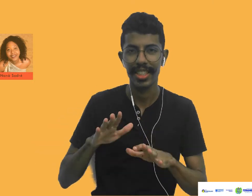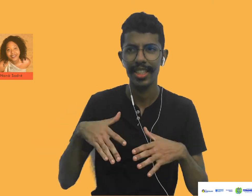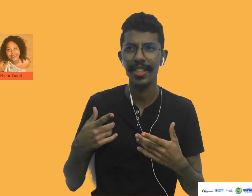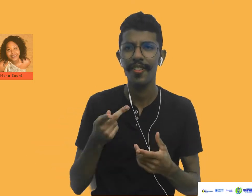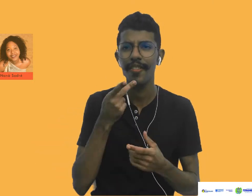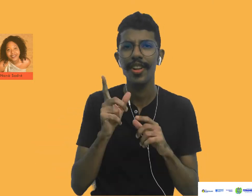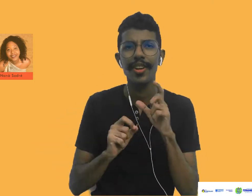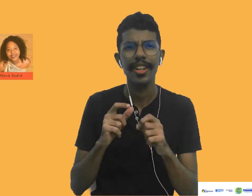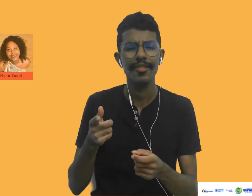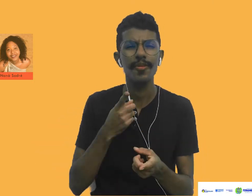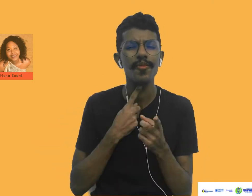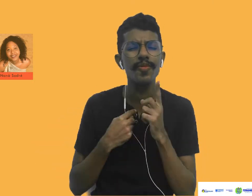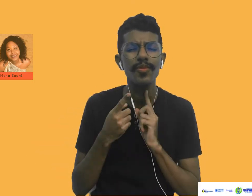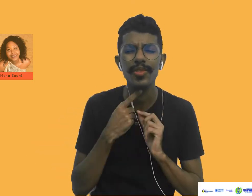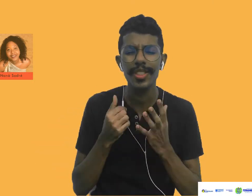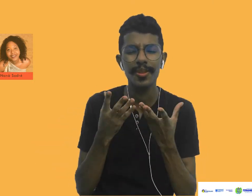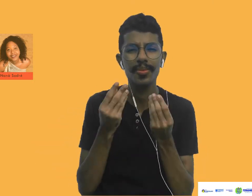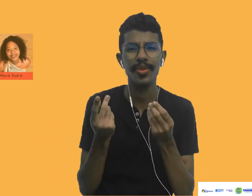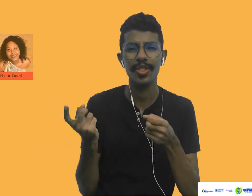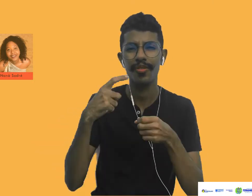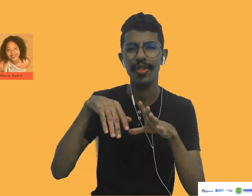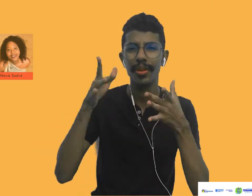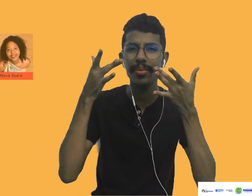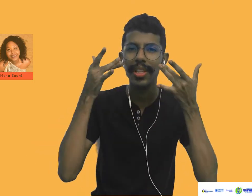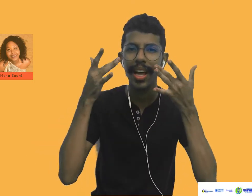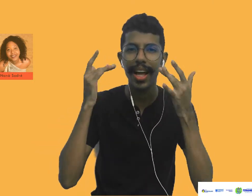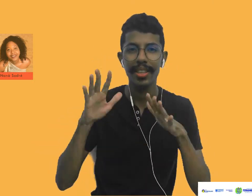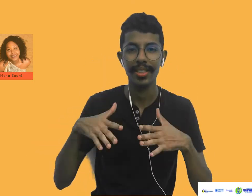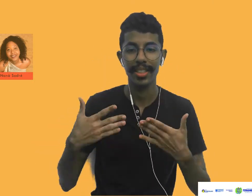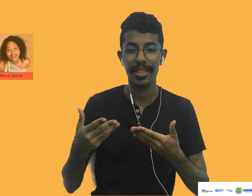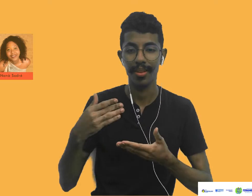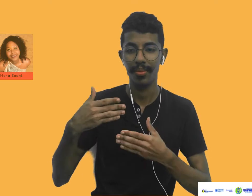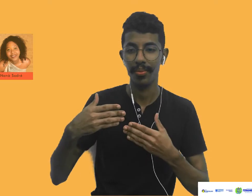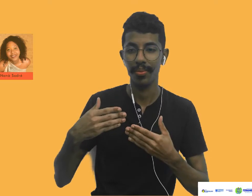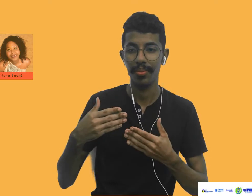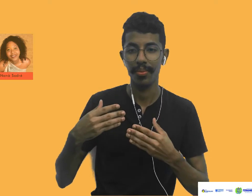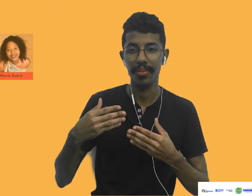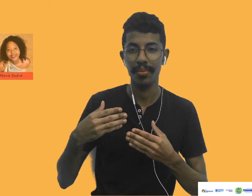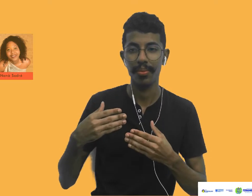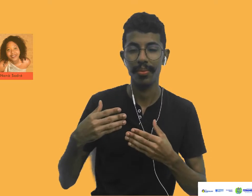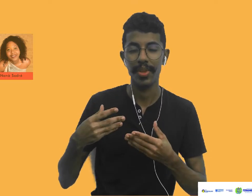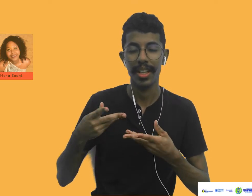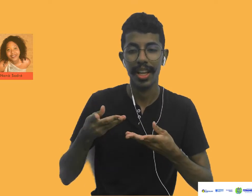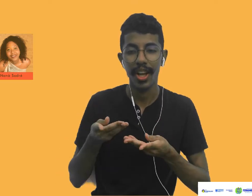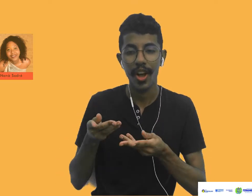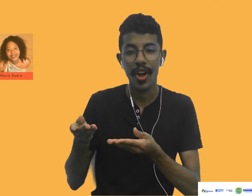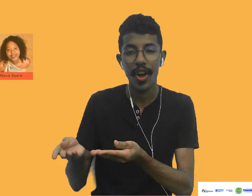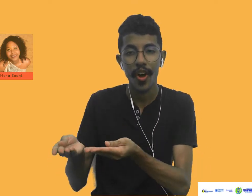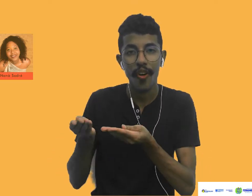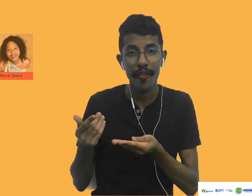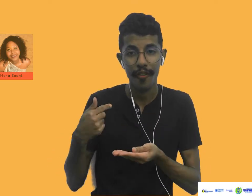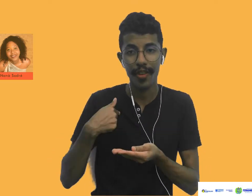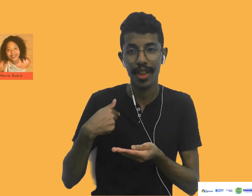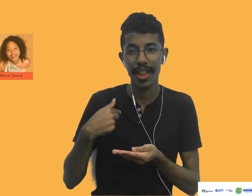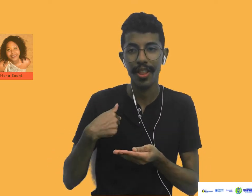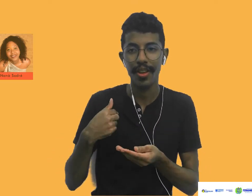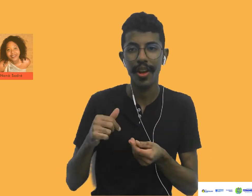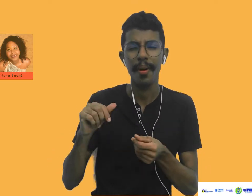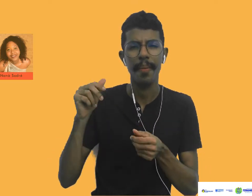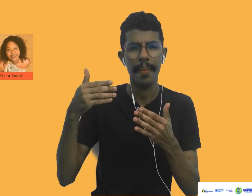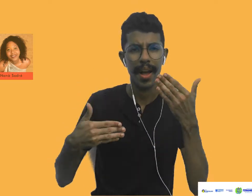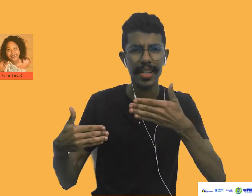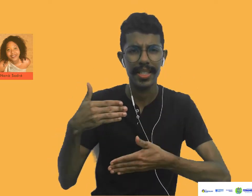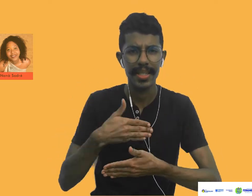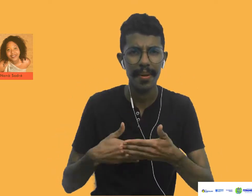com muita vontade de voltar a fazer teatro e tal. E aí ele me convidou para participar de um espetáculo que ele estava dirigindo, o Quadro